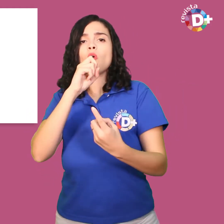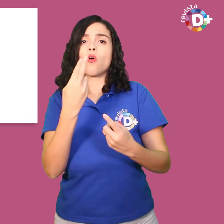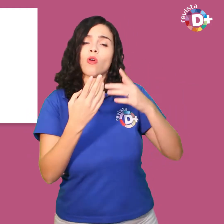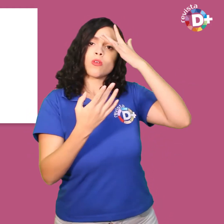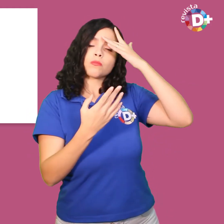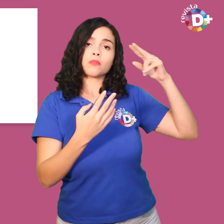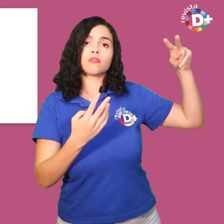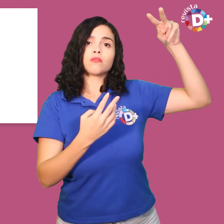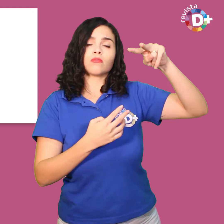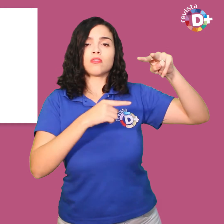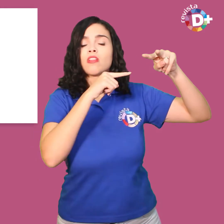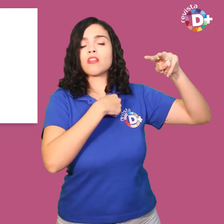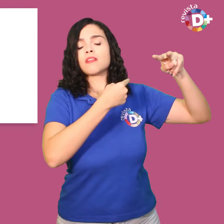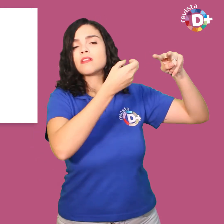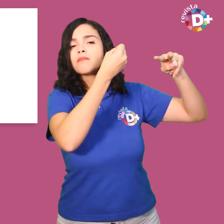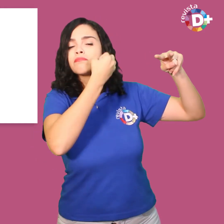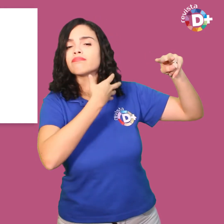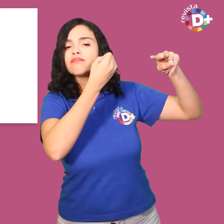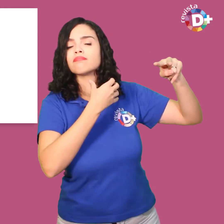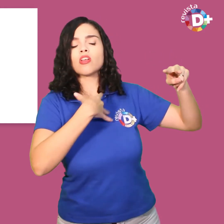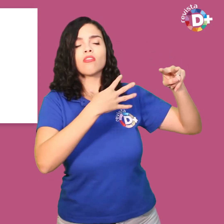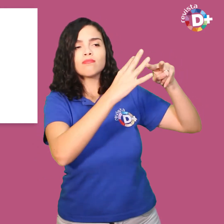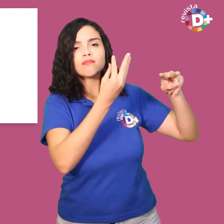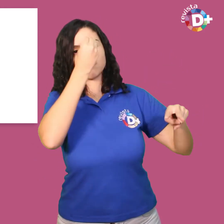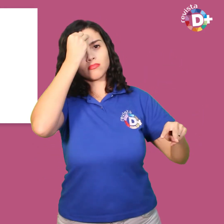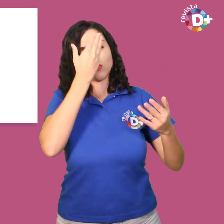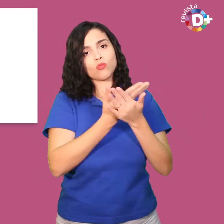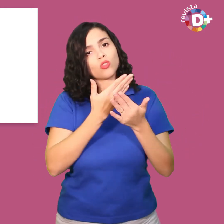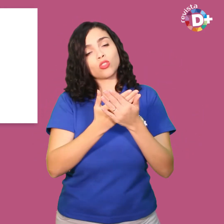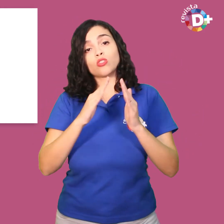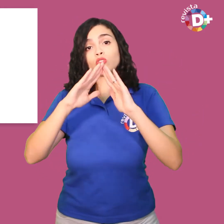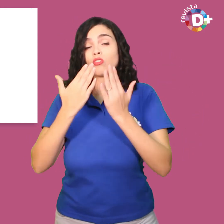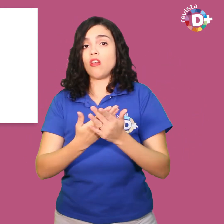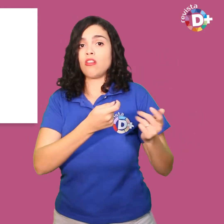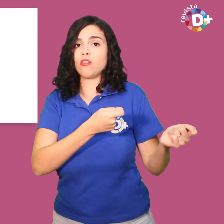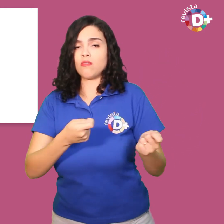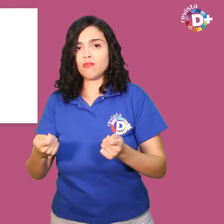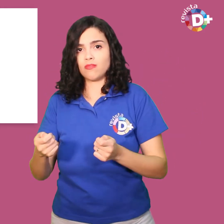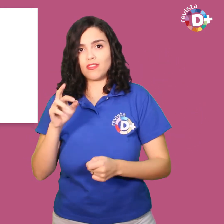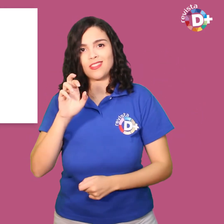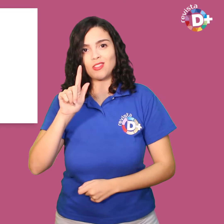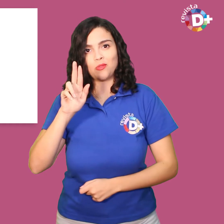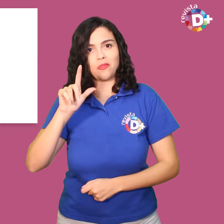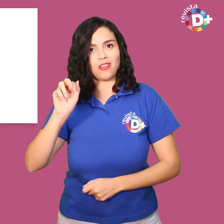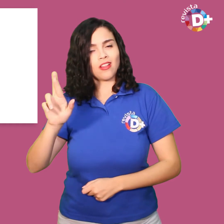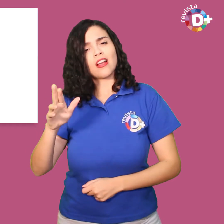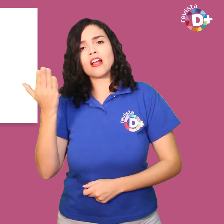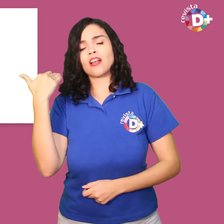fazia os apontamentos verbais e descrições. Estudei em escola regular, numa época em que não se falava em educação inclusiva,